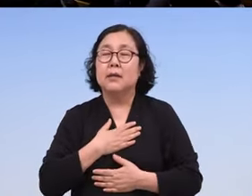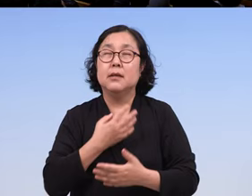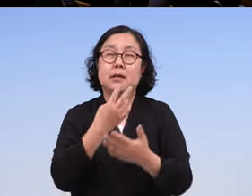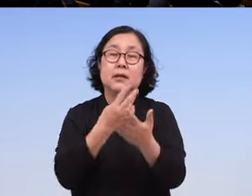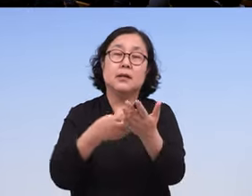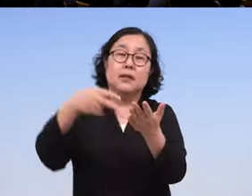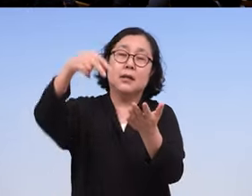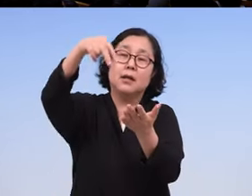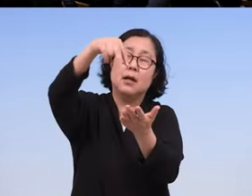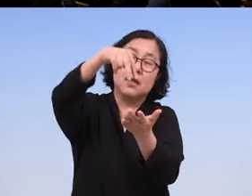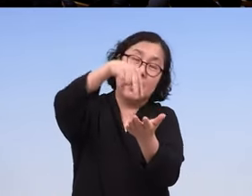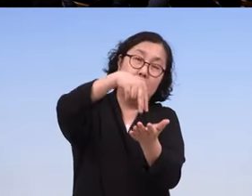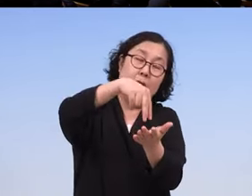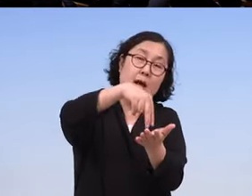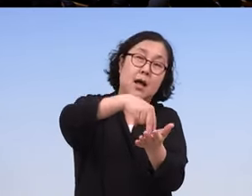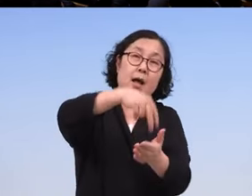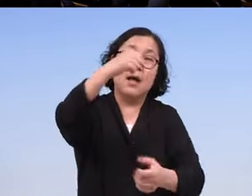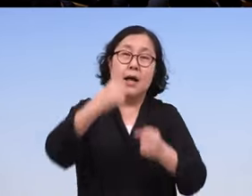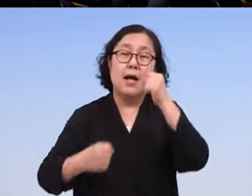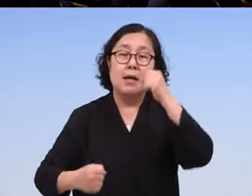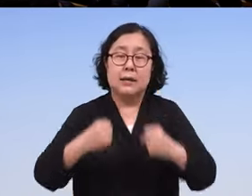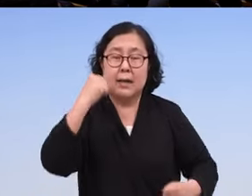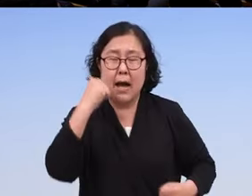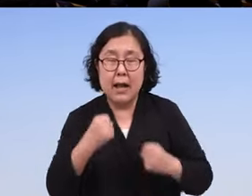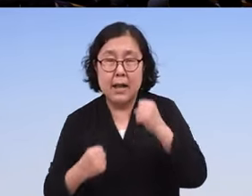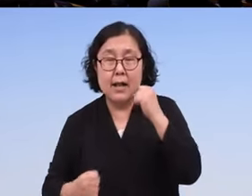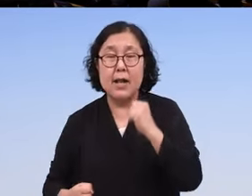나는 일어나